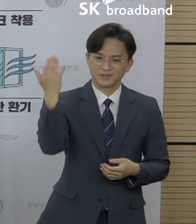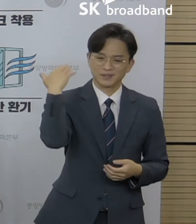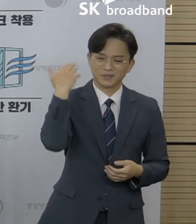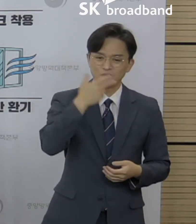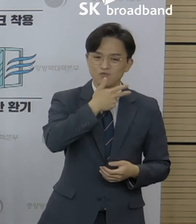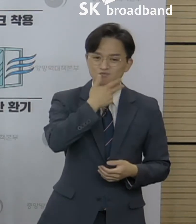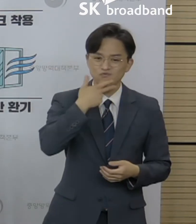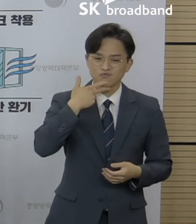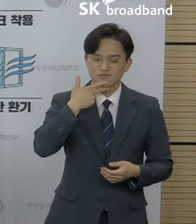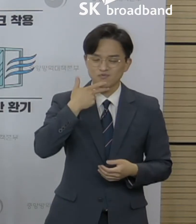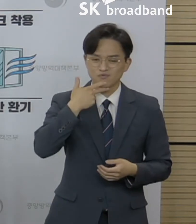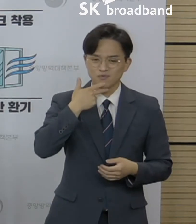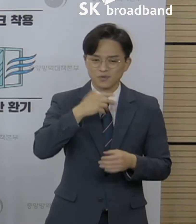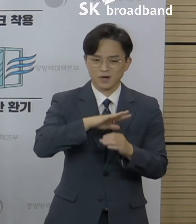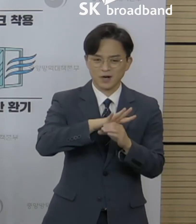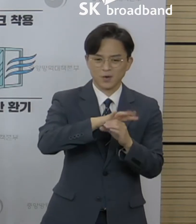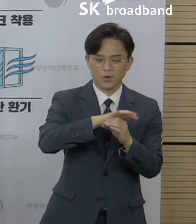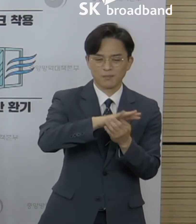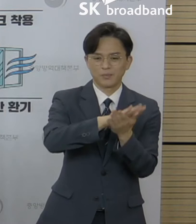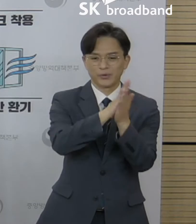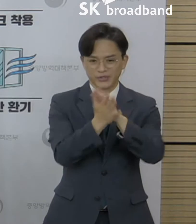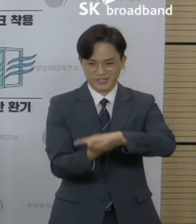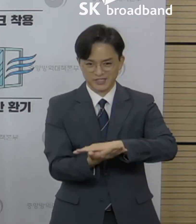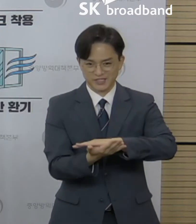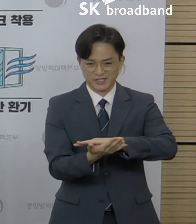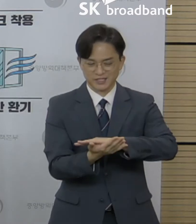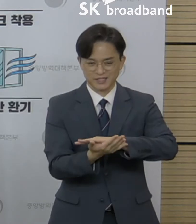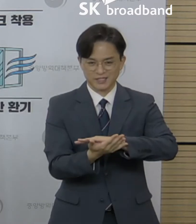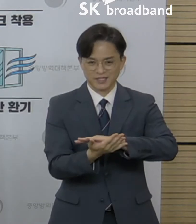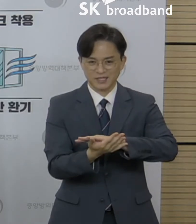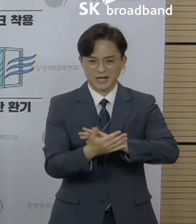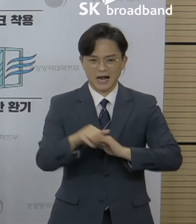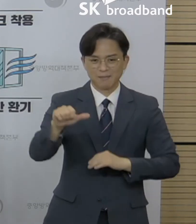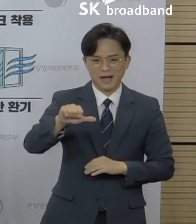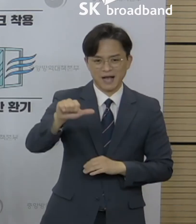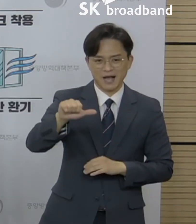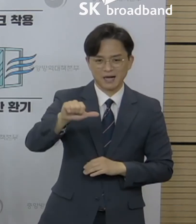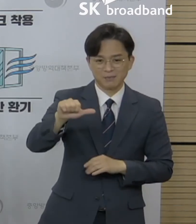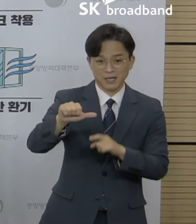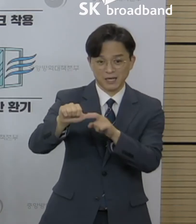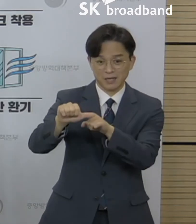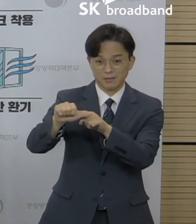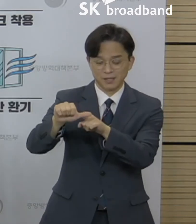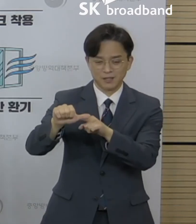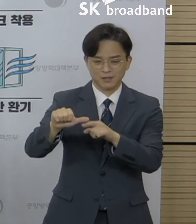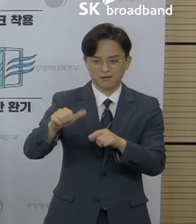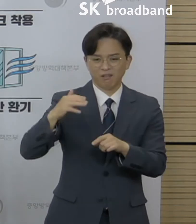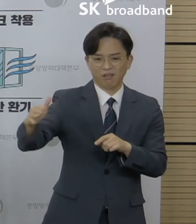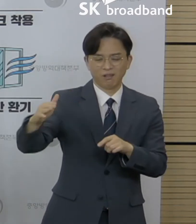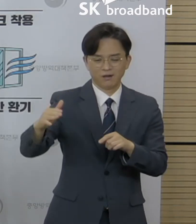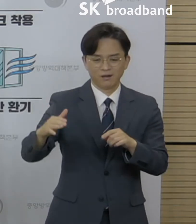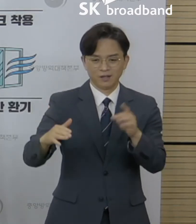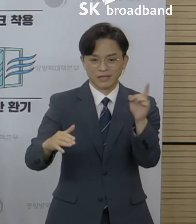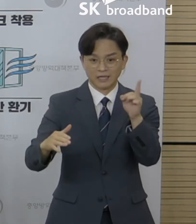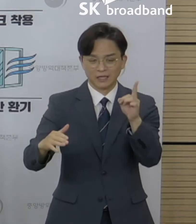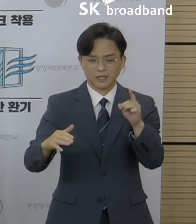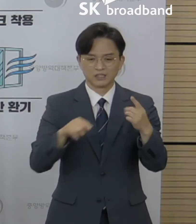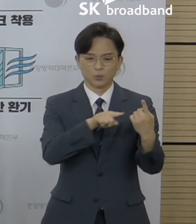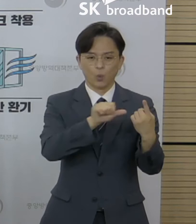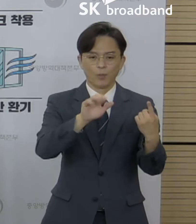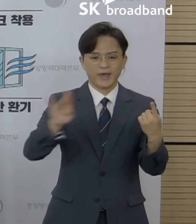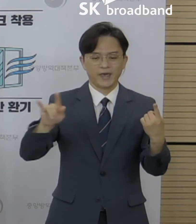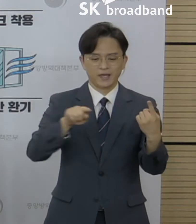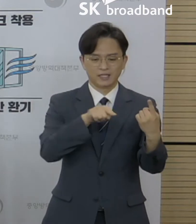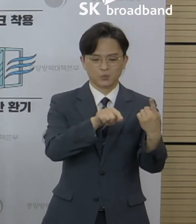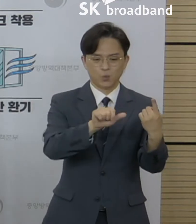바이러스 그 알파 바이러스의 1.5배의 전파력을 보인다고 되기 때문에 상당히 그 매우 높은